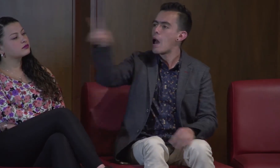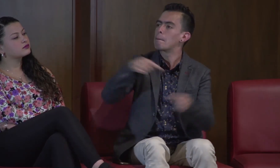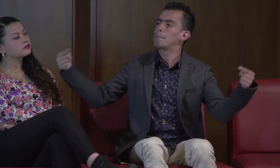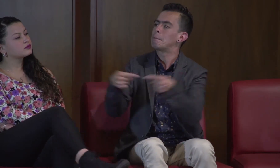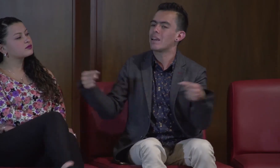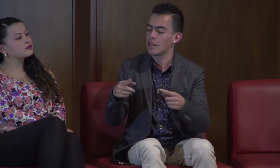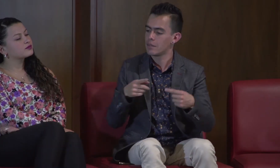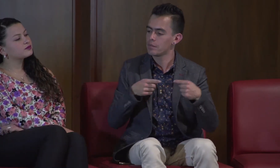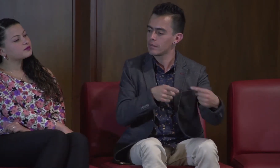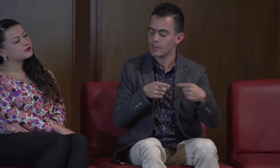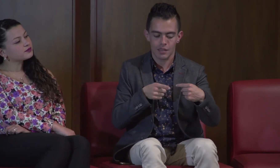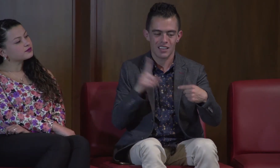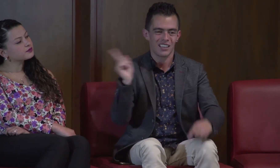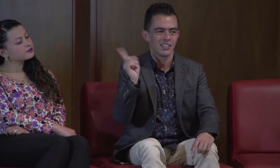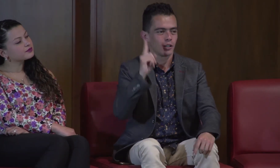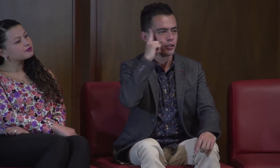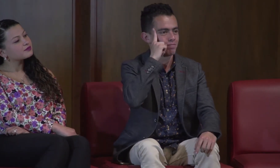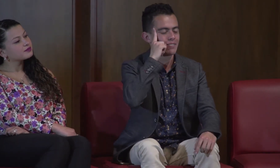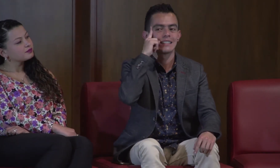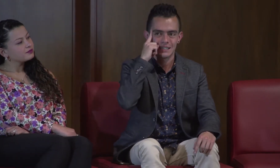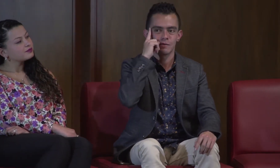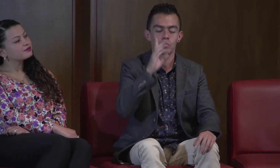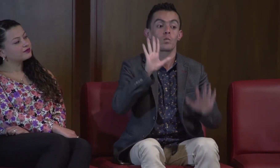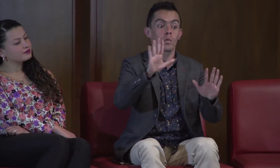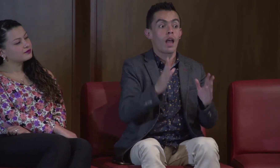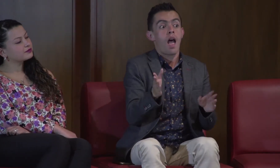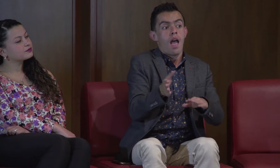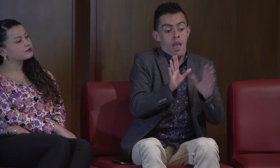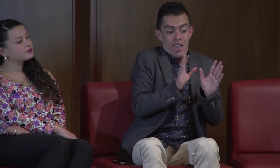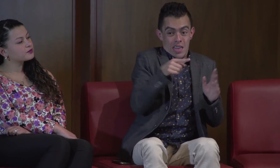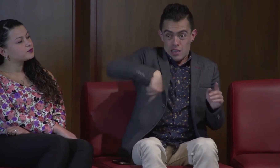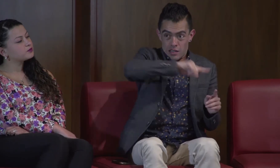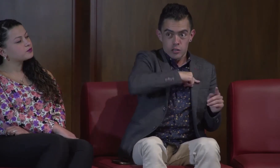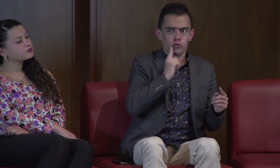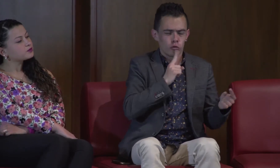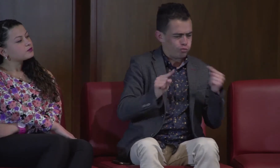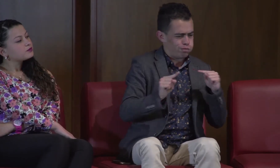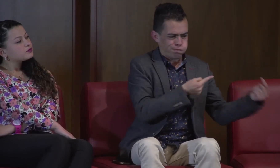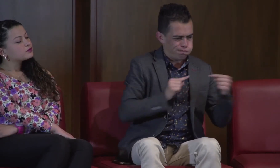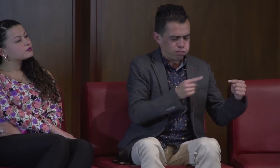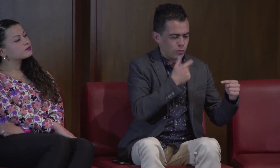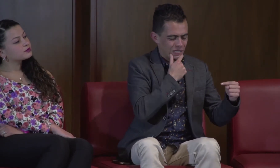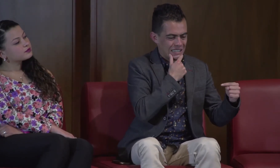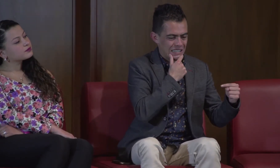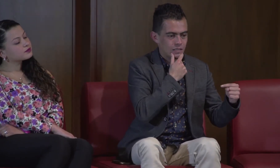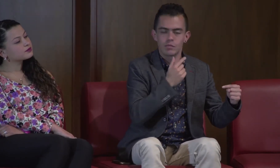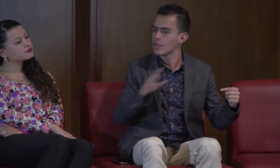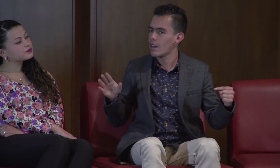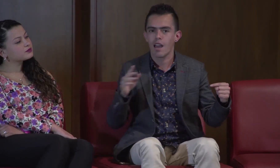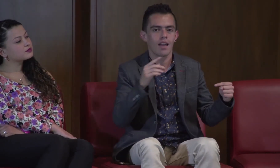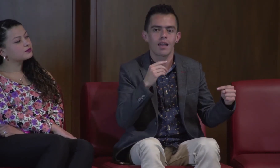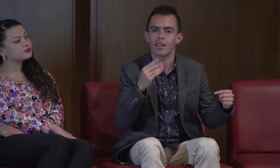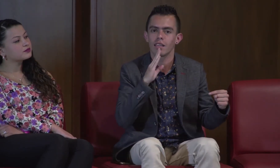conflicto. Entonces, les decíamos esta seña y ellos tenían el imaginario, es que están peleando. Sí, pero no